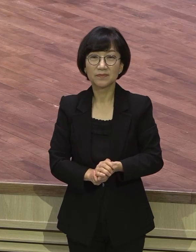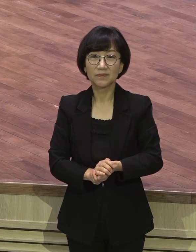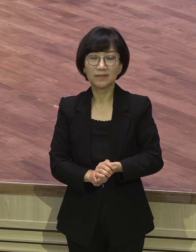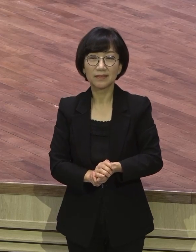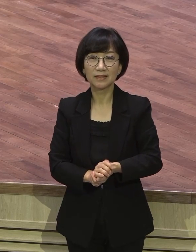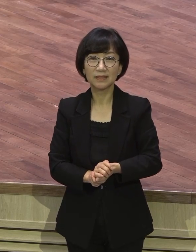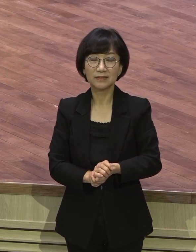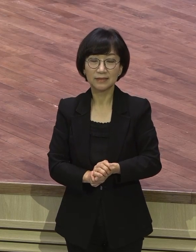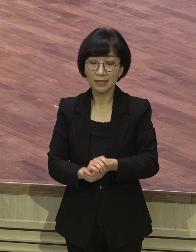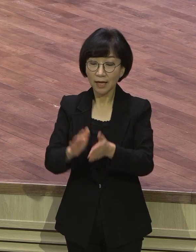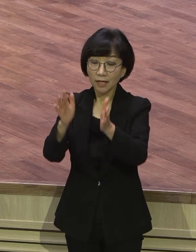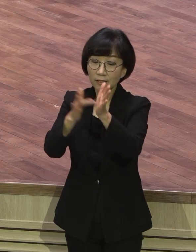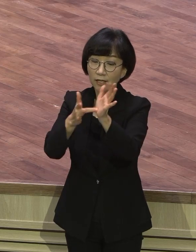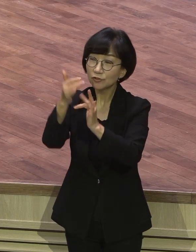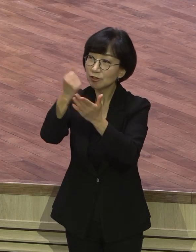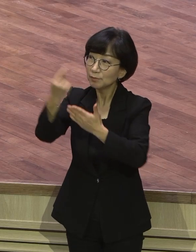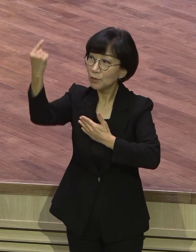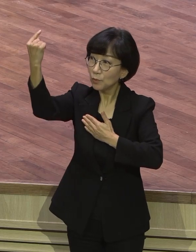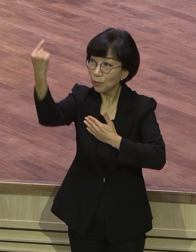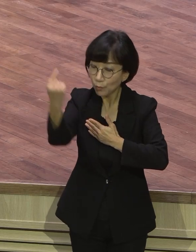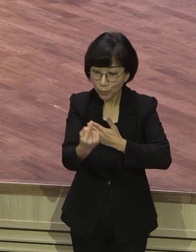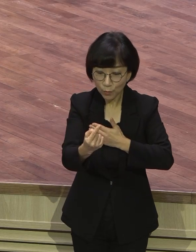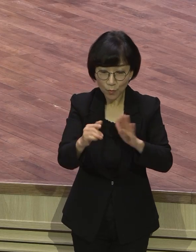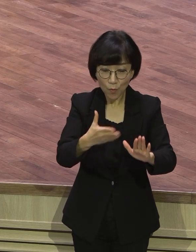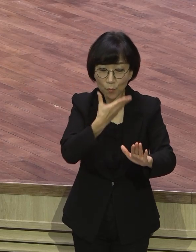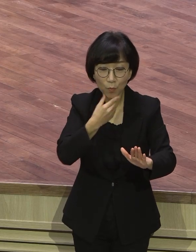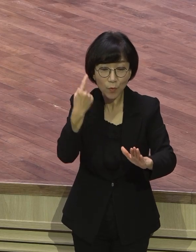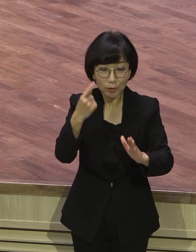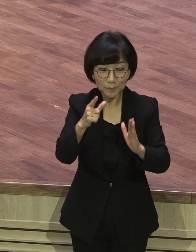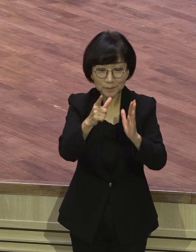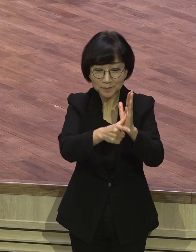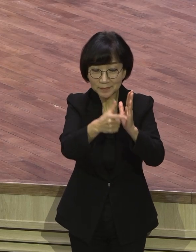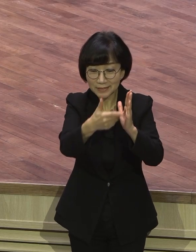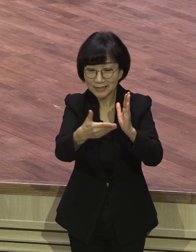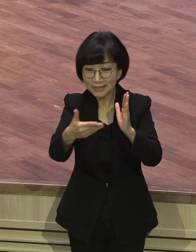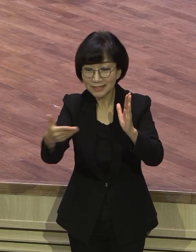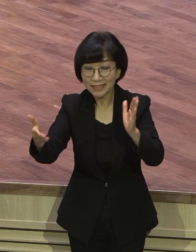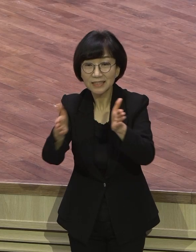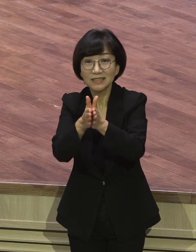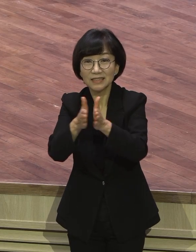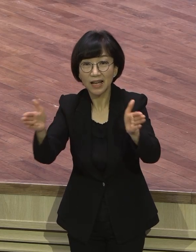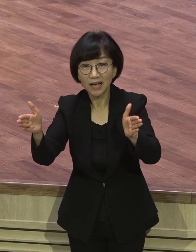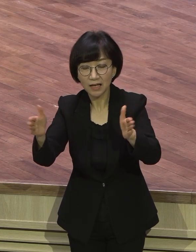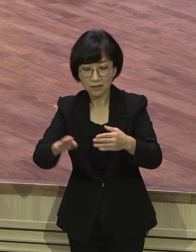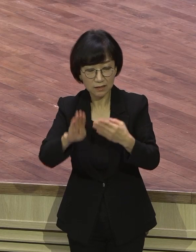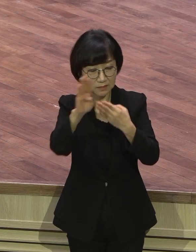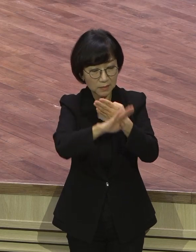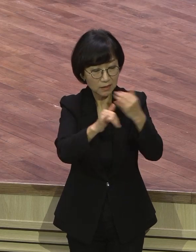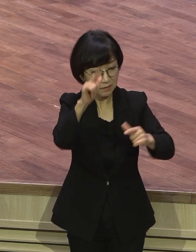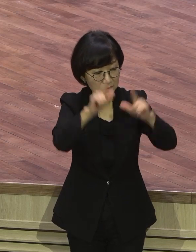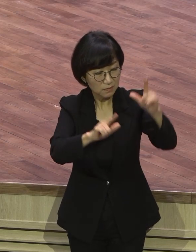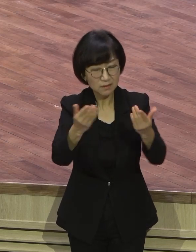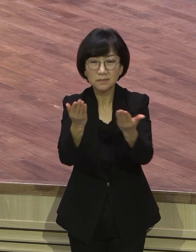예수님의 오심으로 시작된 복음 시대에는 전혀 맞지 않기 때문에